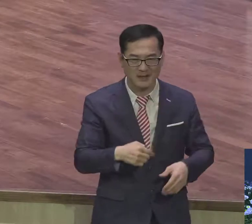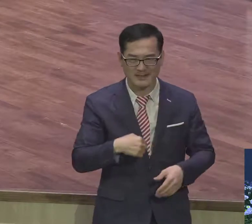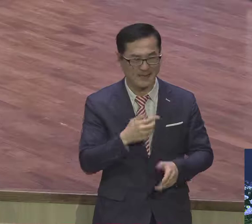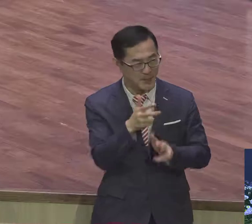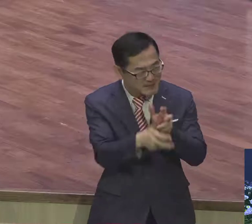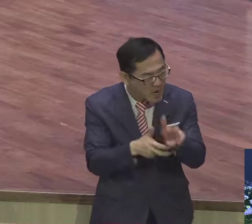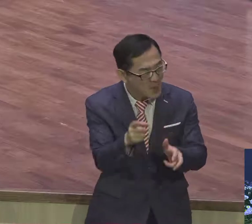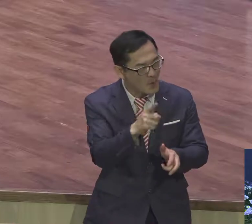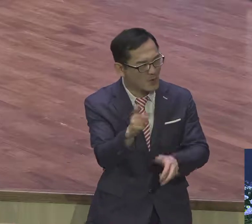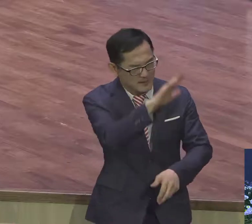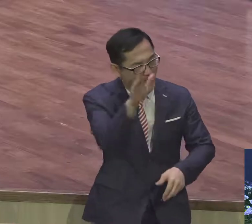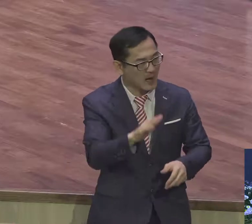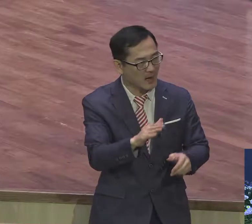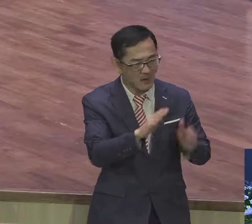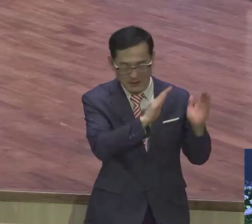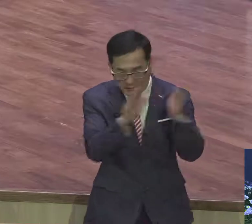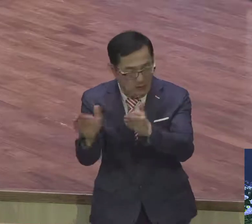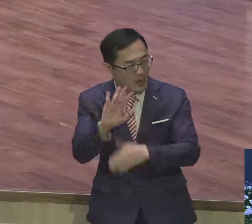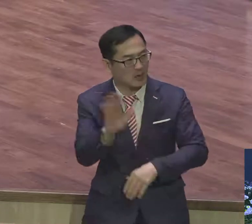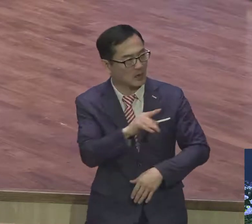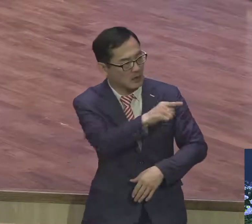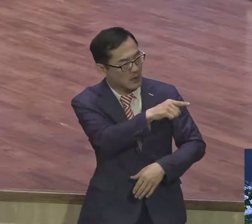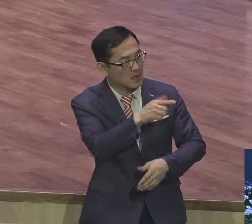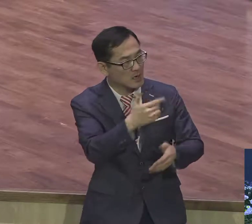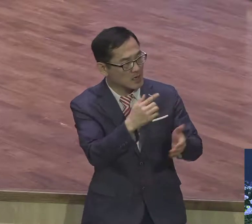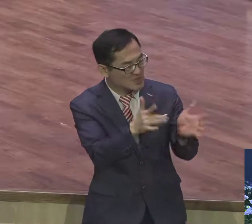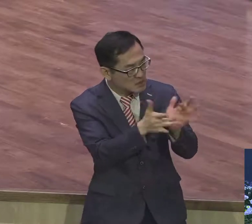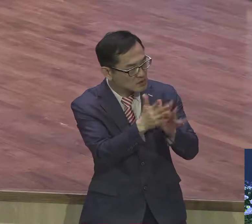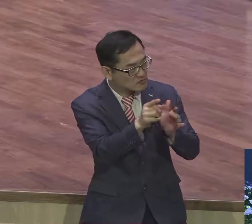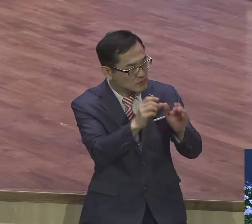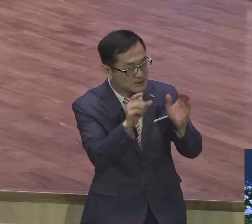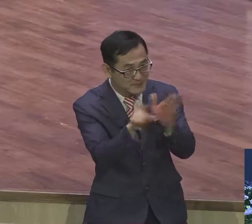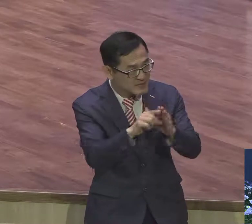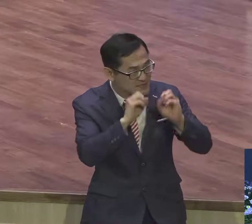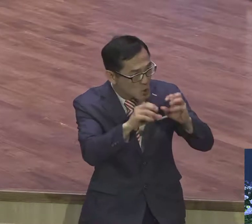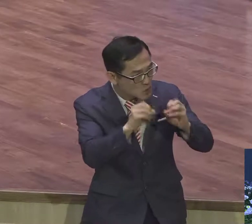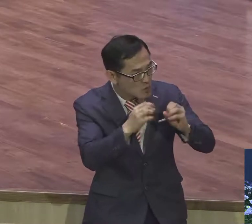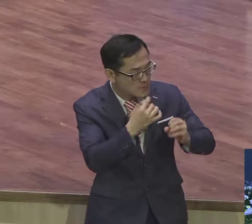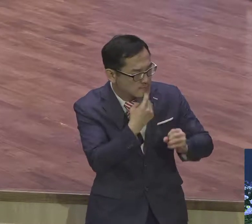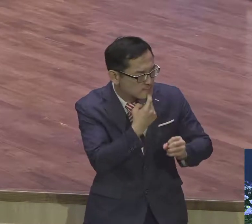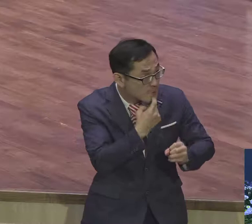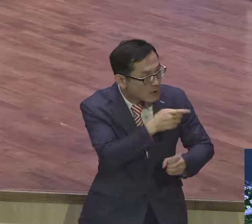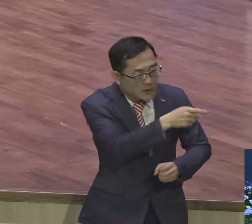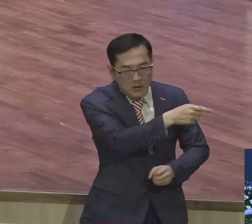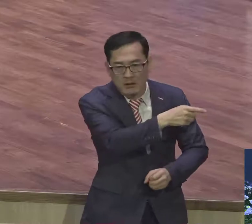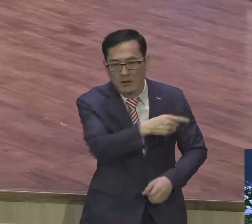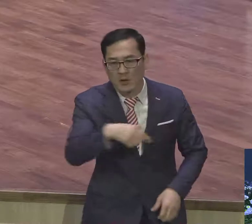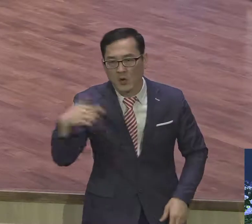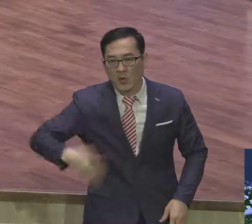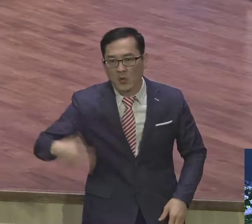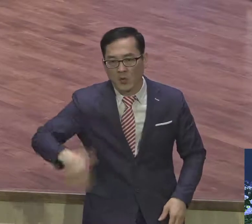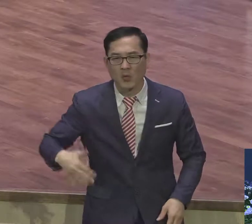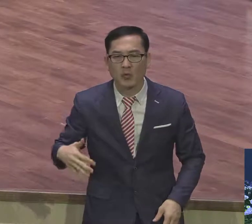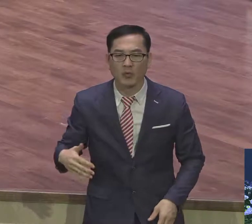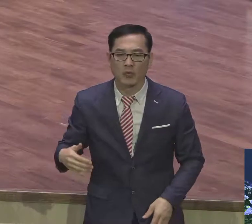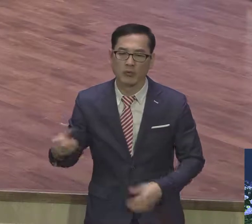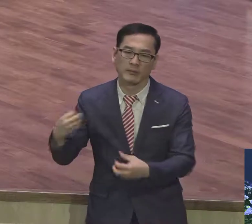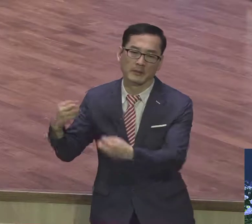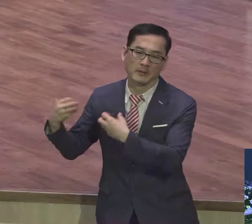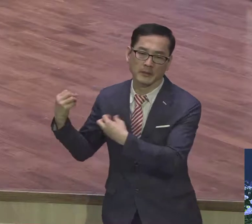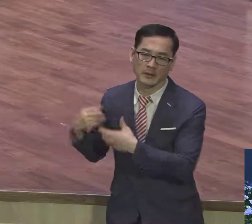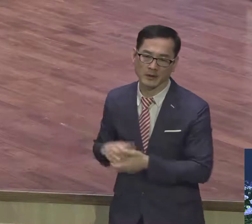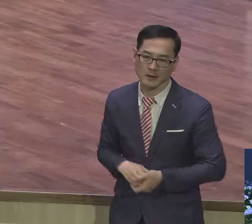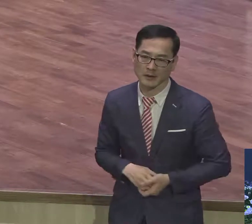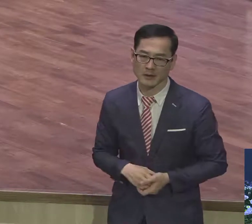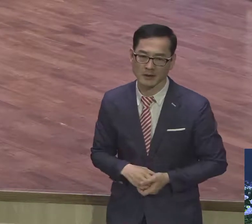장로들은 서로 모여가 저희끼리 누가 뭘 할 거냐 서로 사 아무 관심이 없어요. 하나만 했어요. 그래서 얘기하는 건